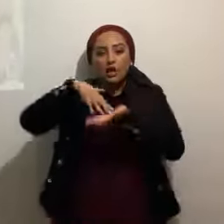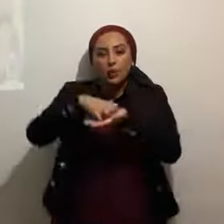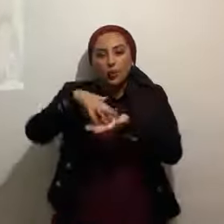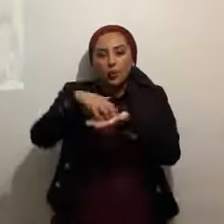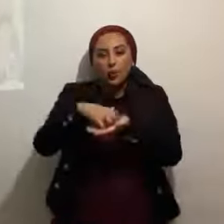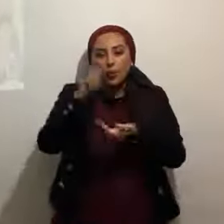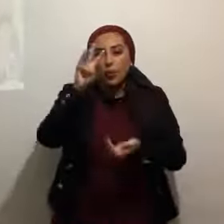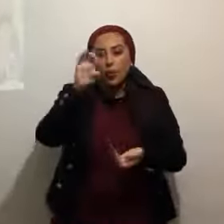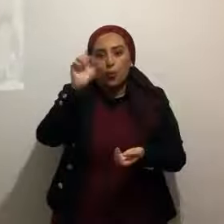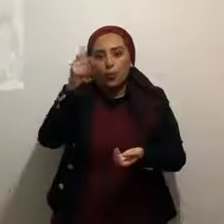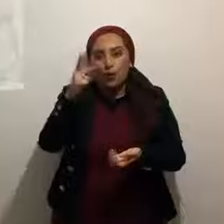debilitado.